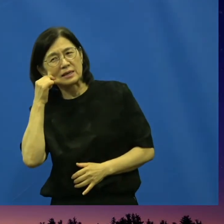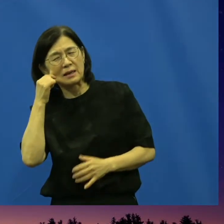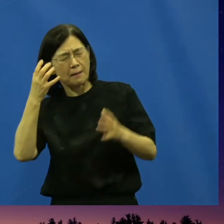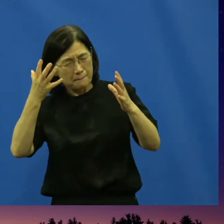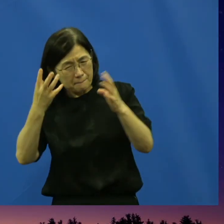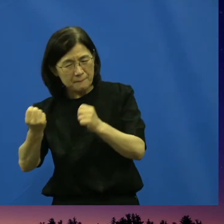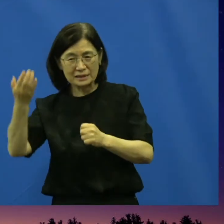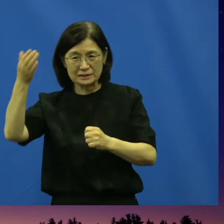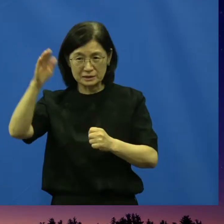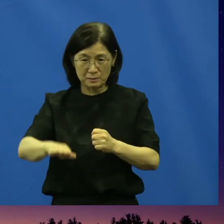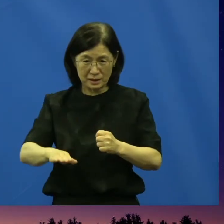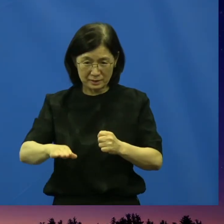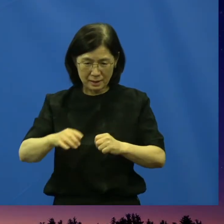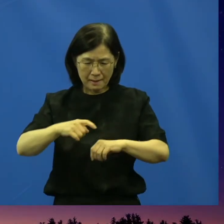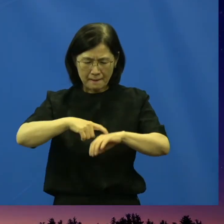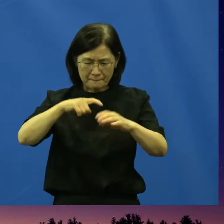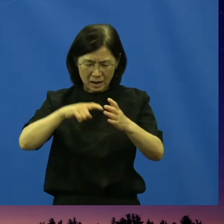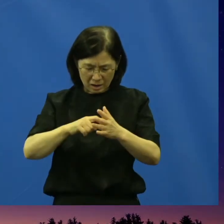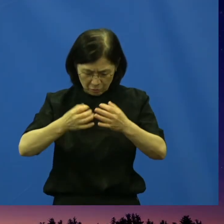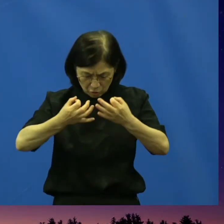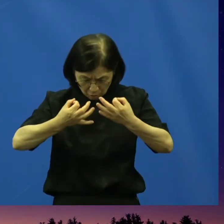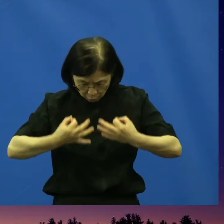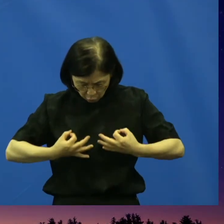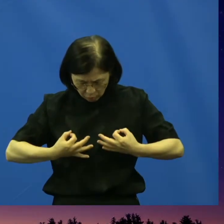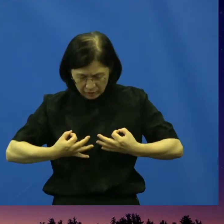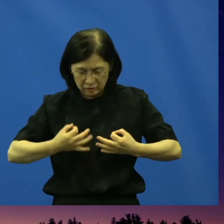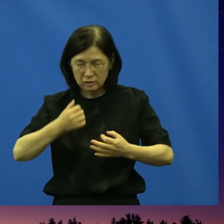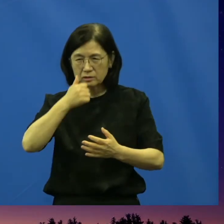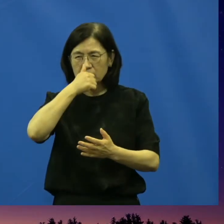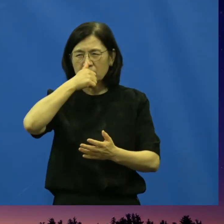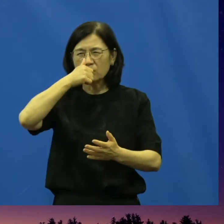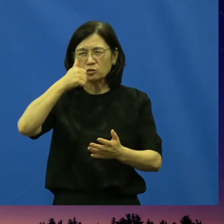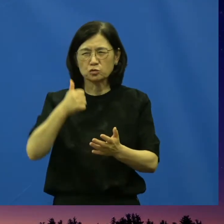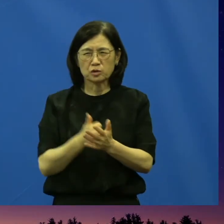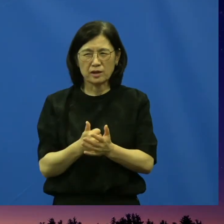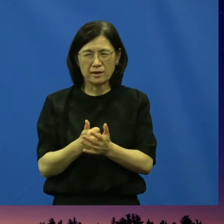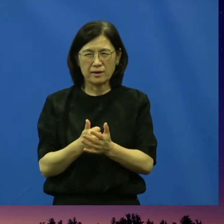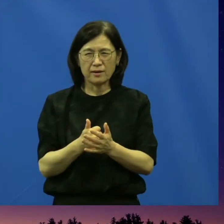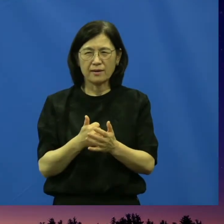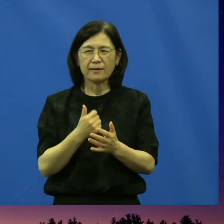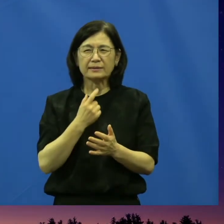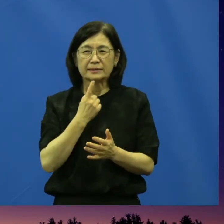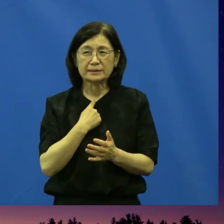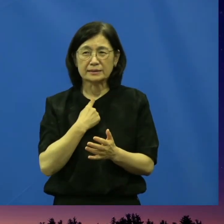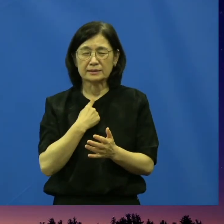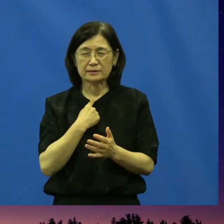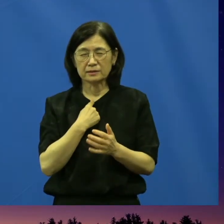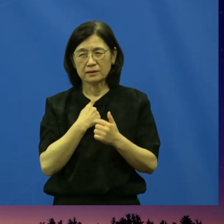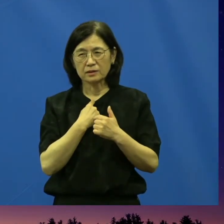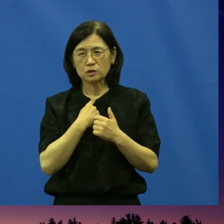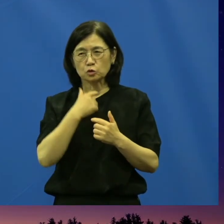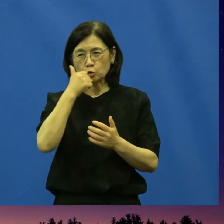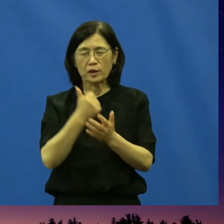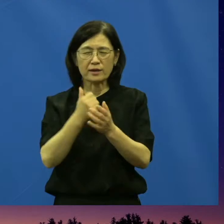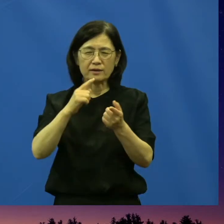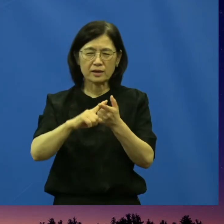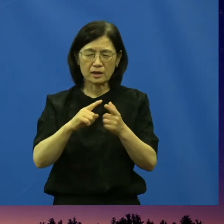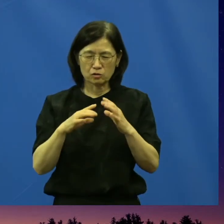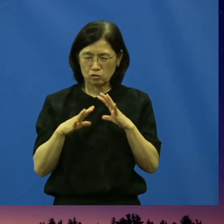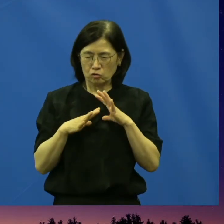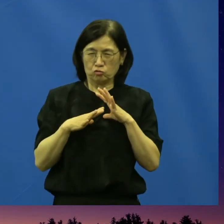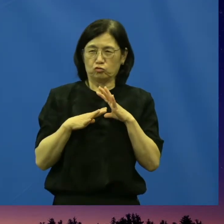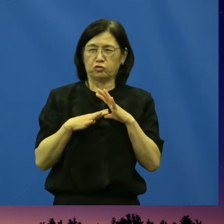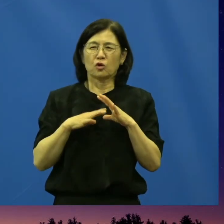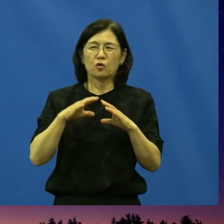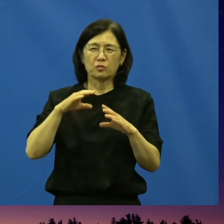뭐예요? 자기 안에 있는 끊임없는 이 죄로부터의 두려움을 자기 인간적으로 해결해 가기 위한 몸부림이 될